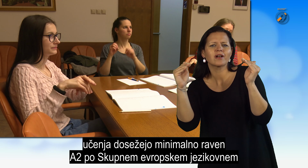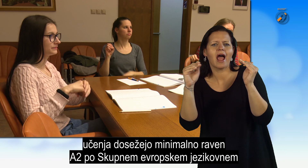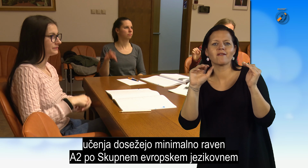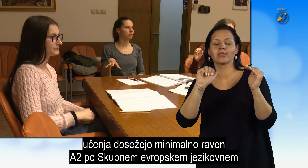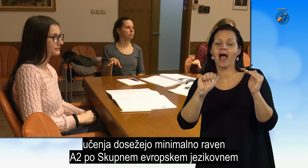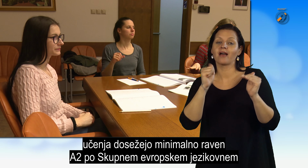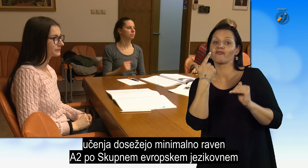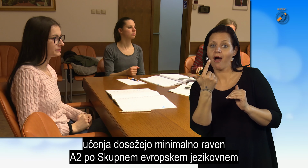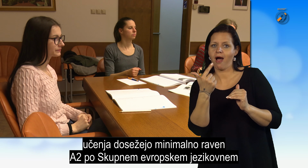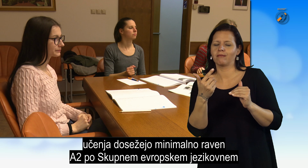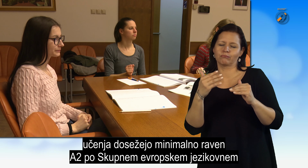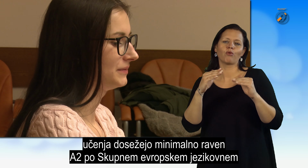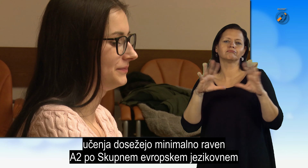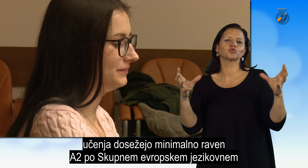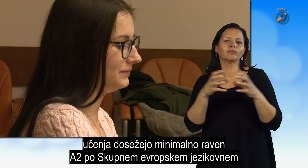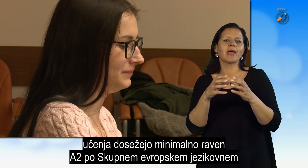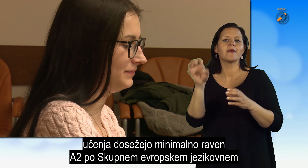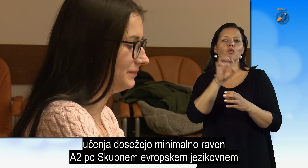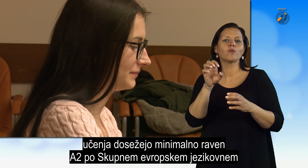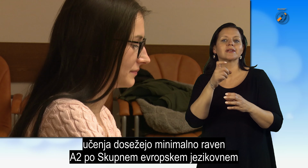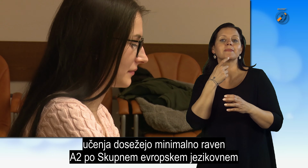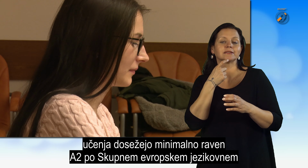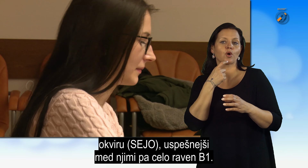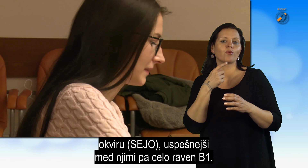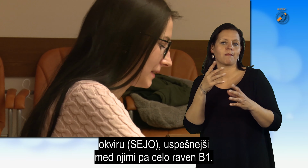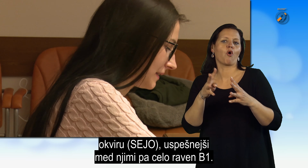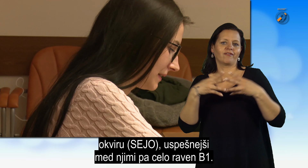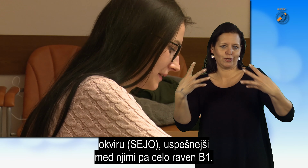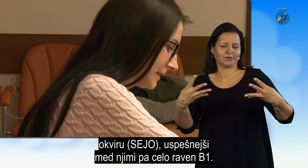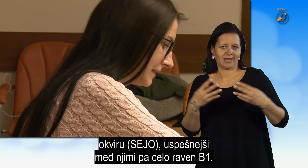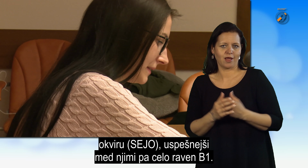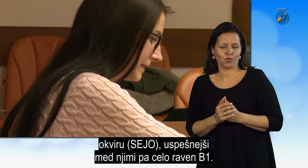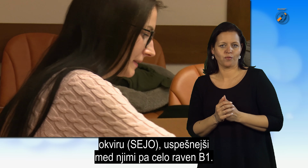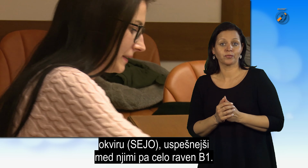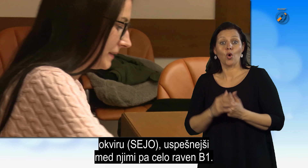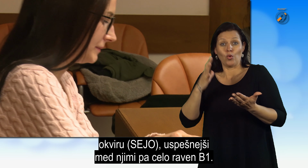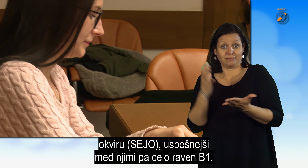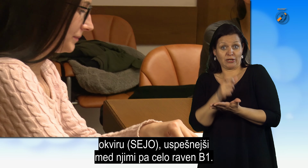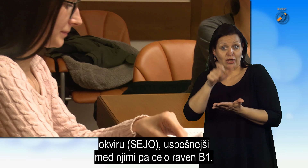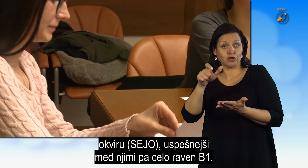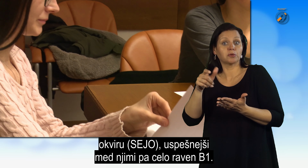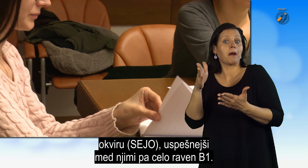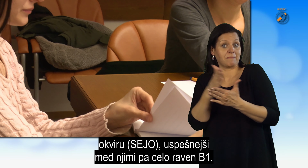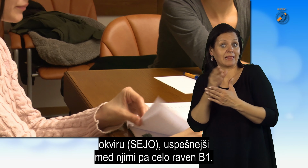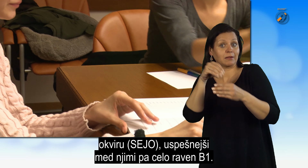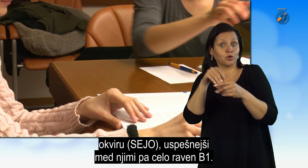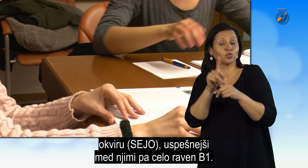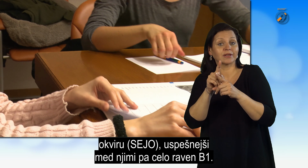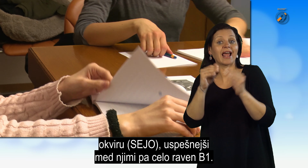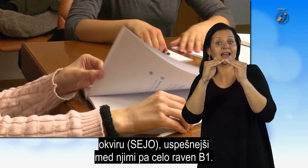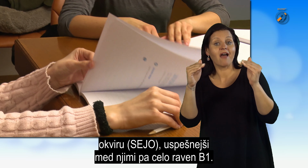po skupnem evropskem jezikovnem okviru, uspešnejši med njimi pa celo raven B1.